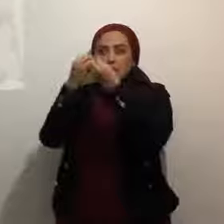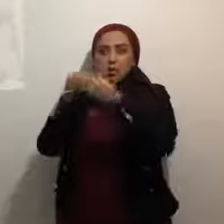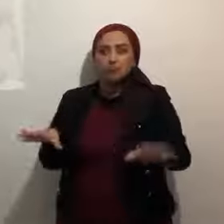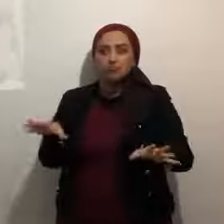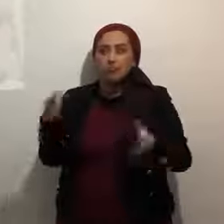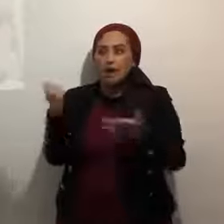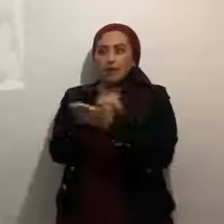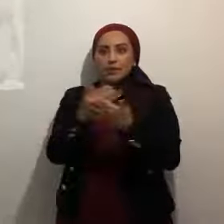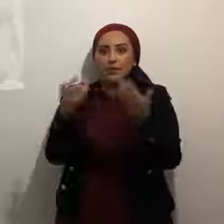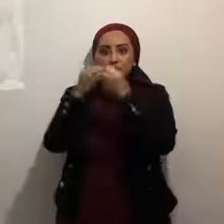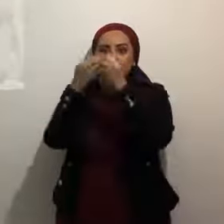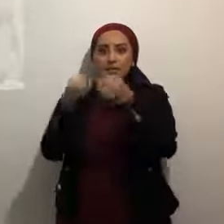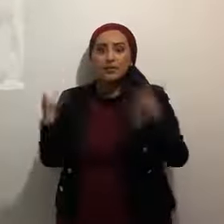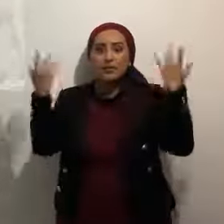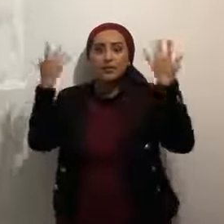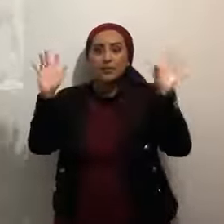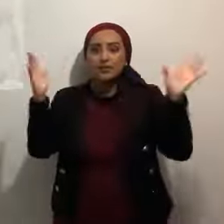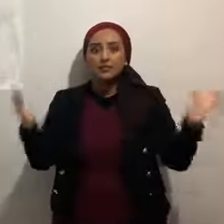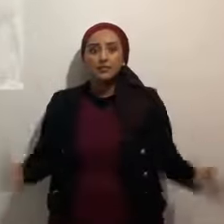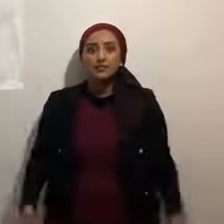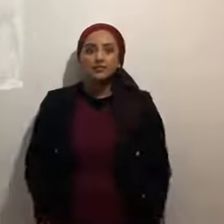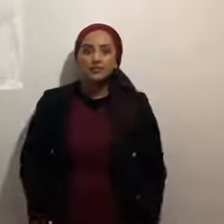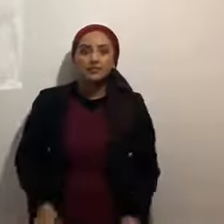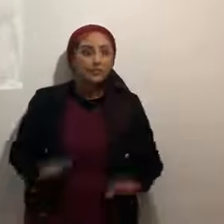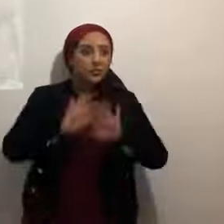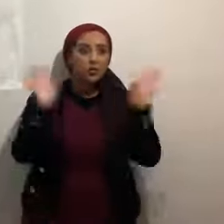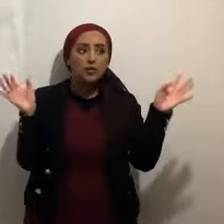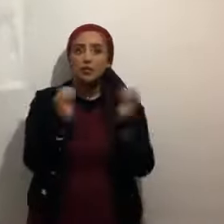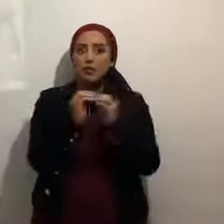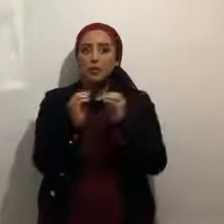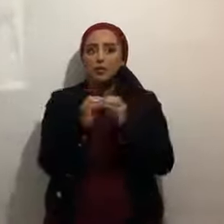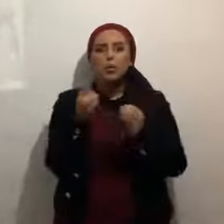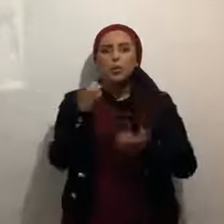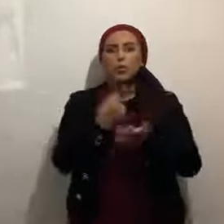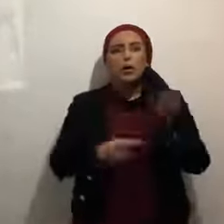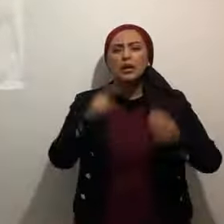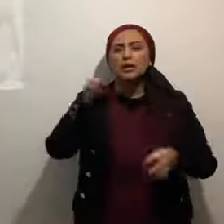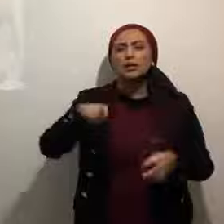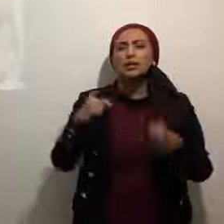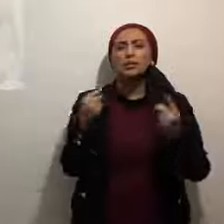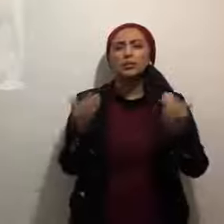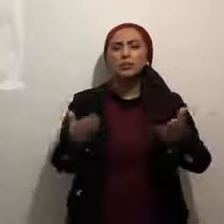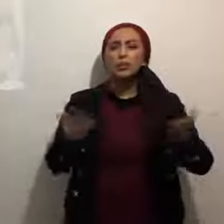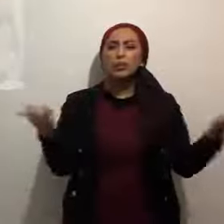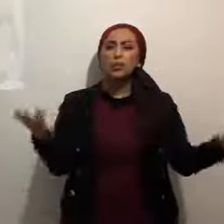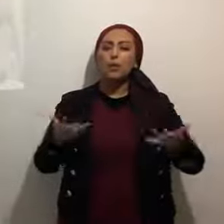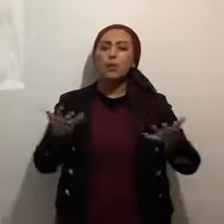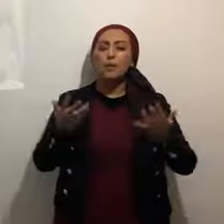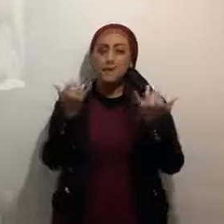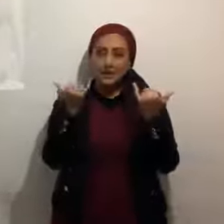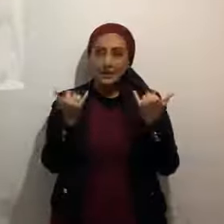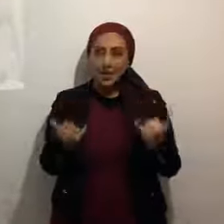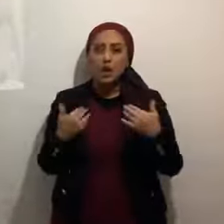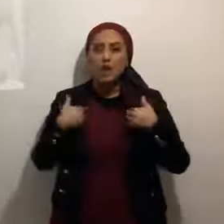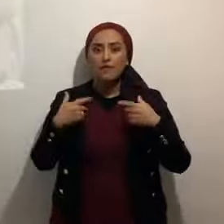principios éticos, decía yo, morales, civismo, ya no hay. ¿Qué se debe hacer? Porque ahorita hay un grupo muy grande, gracias